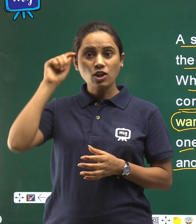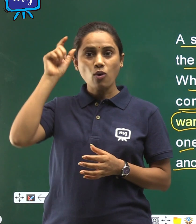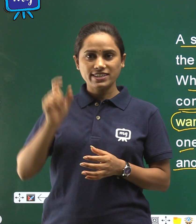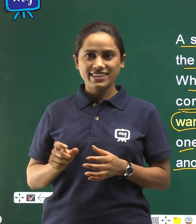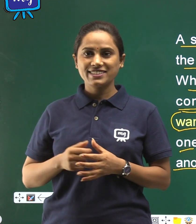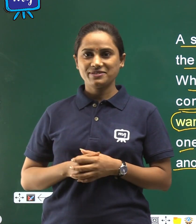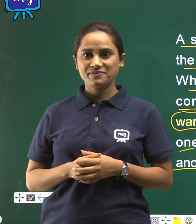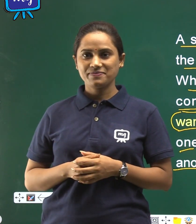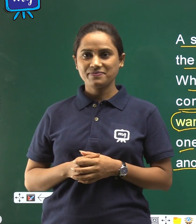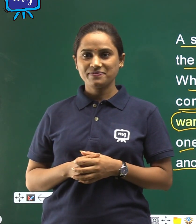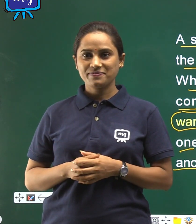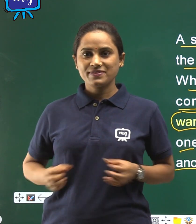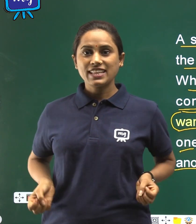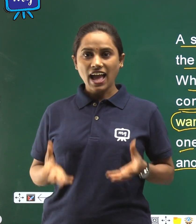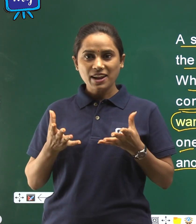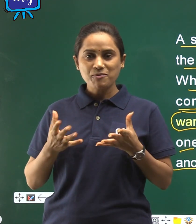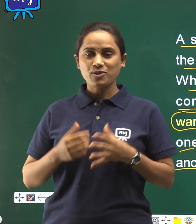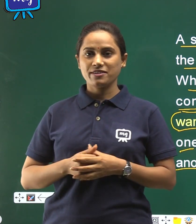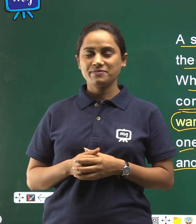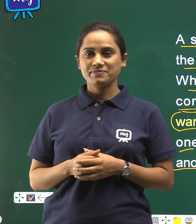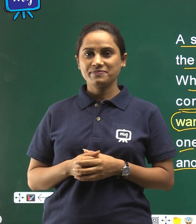originate, आरंभ होना,